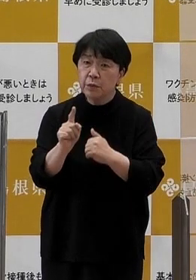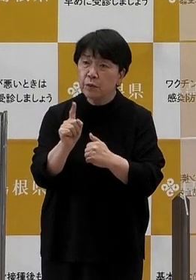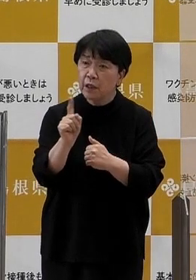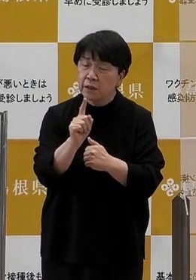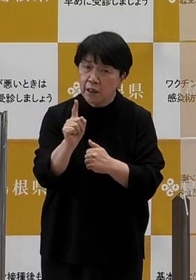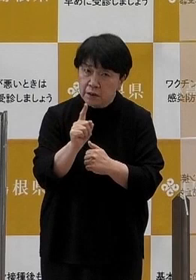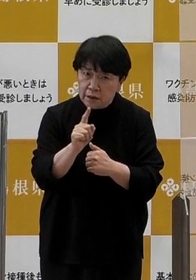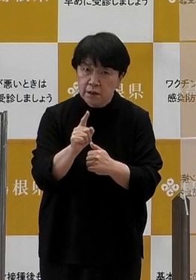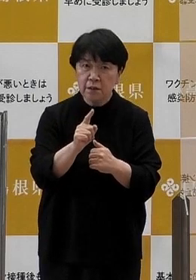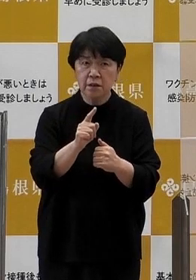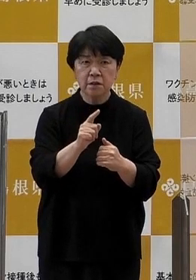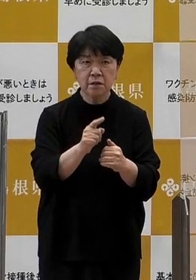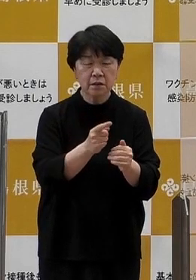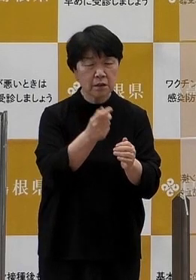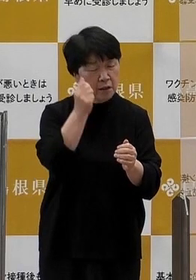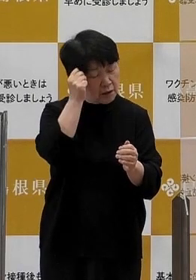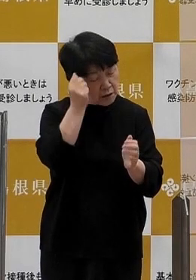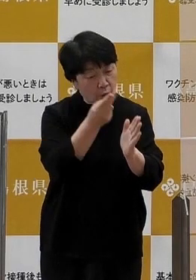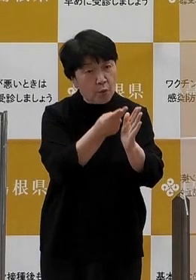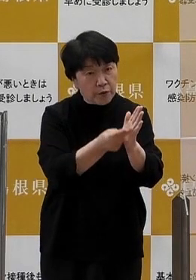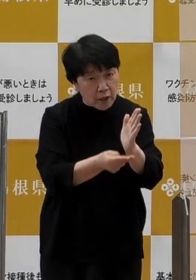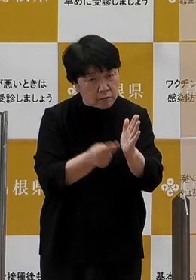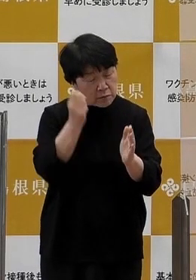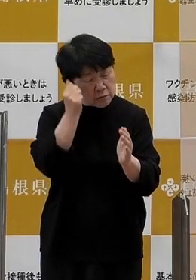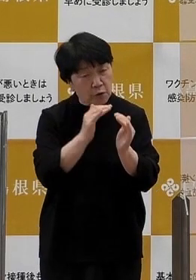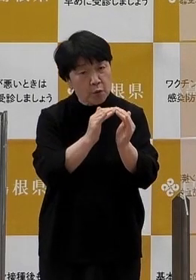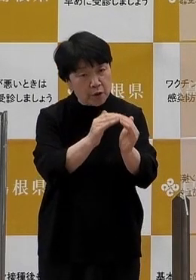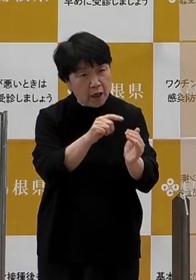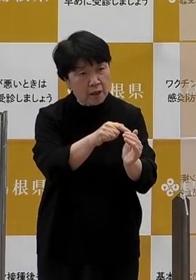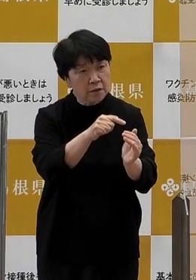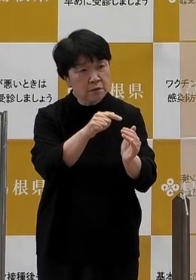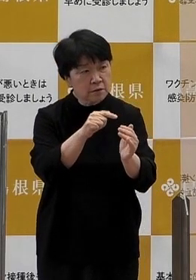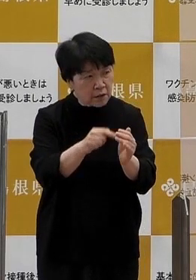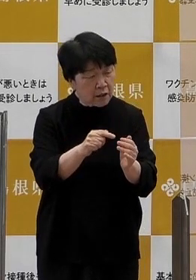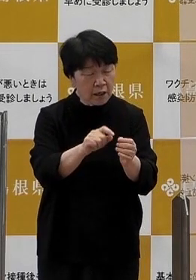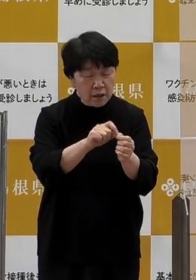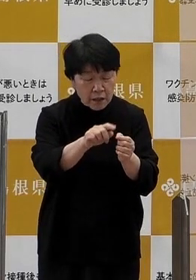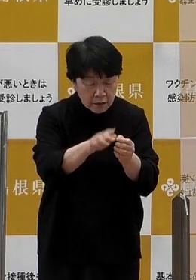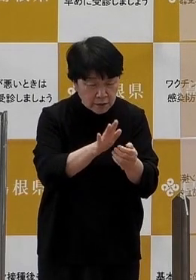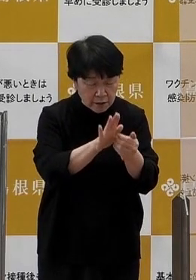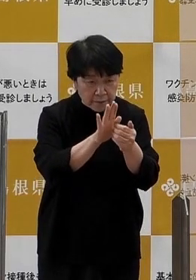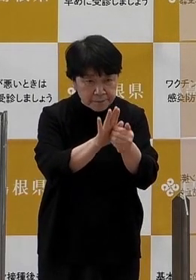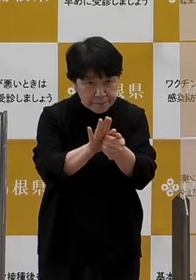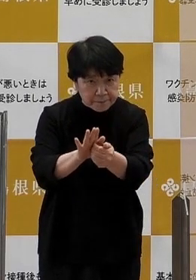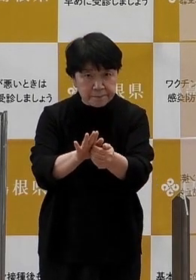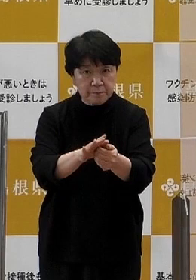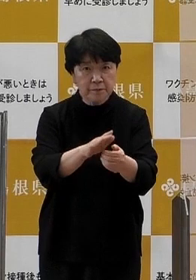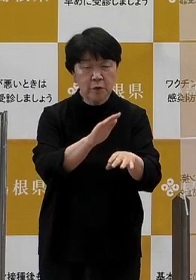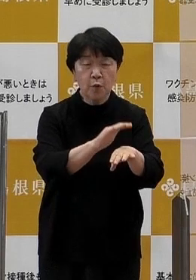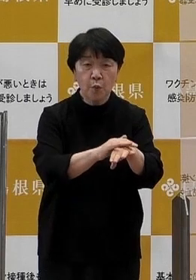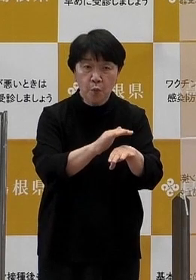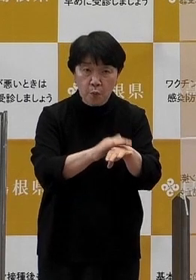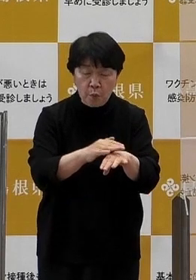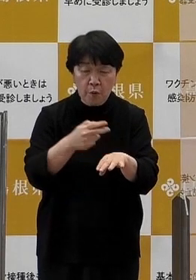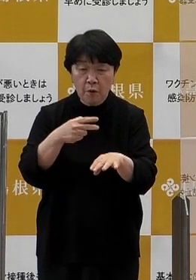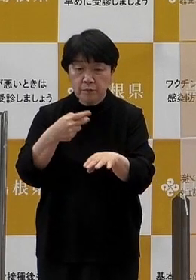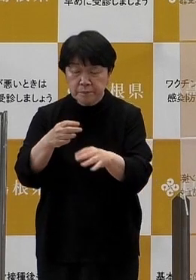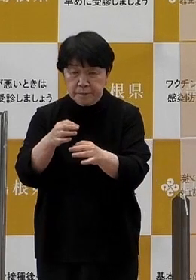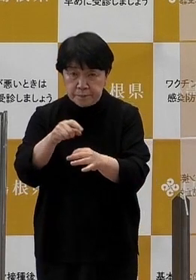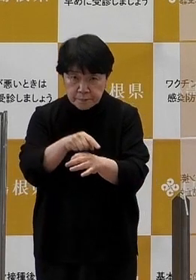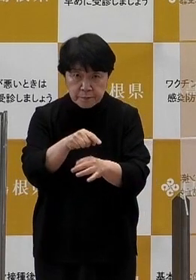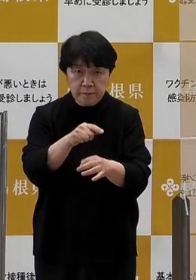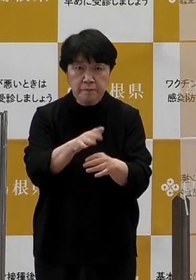ル、飲食店も含めて当然それぞれのガイドライン、要するにプロが対応されるわけですよ。プロ